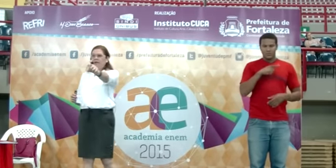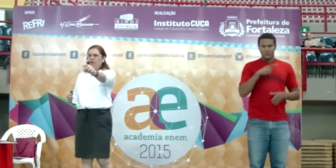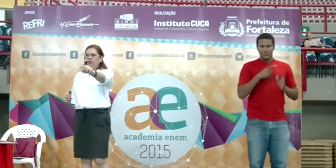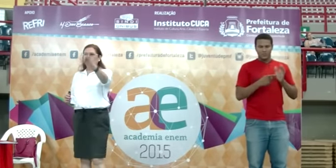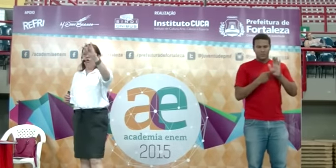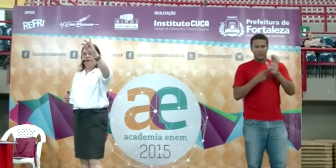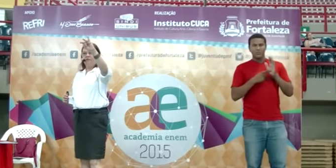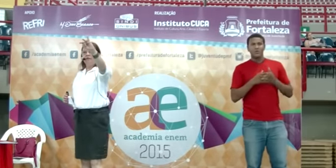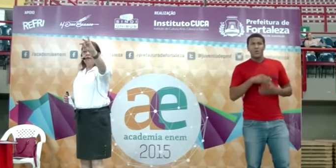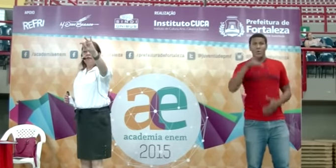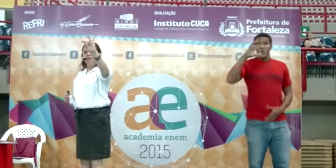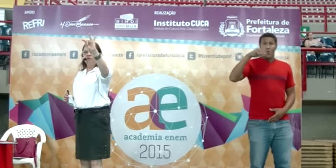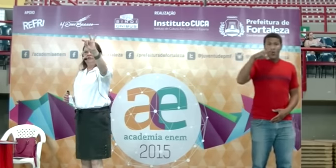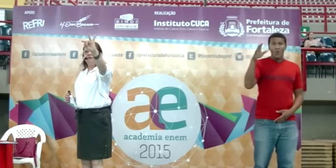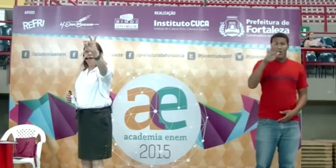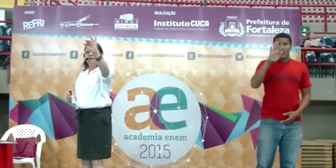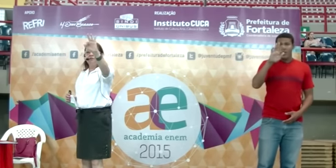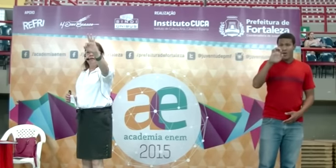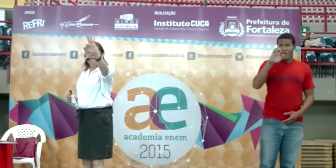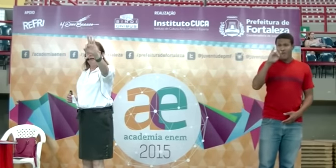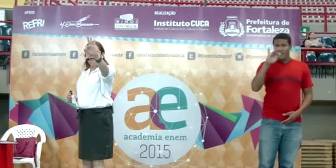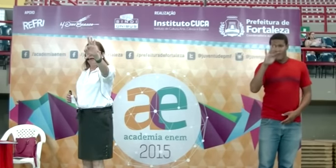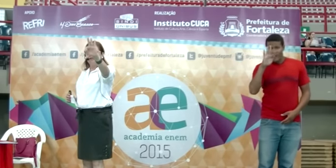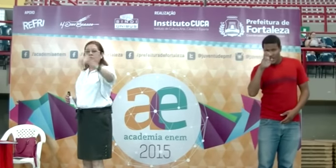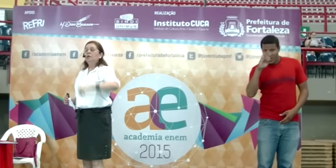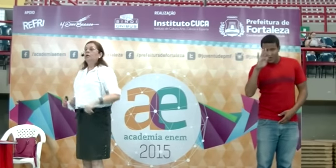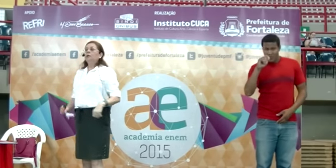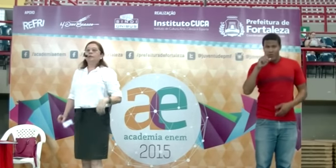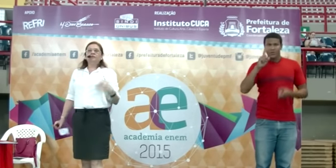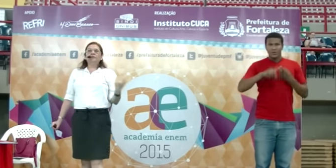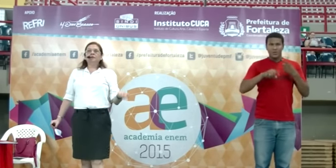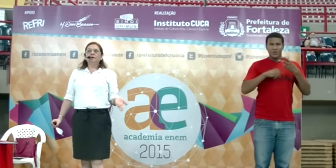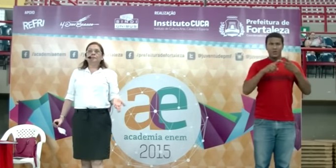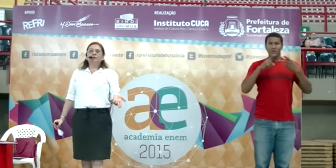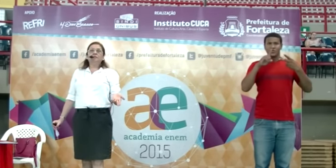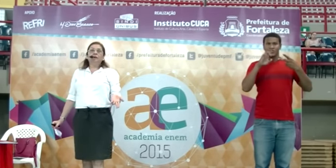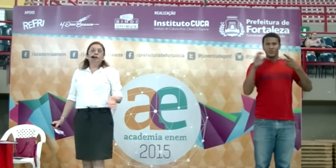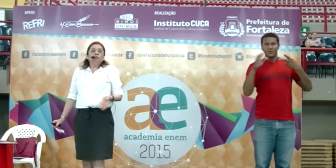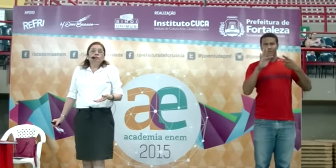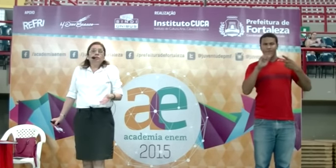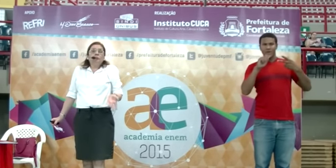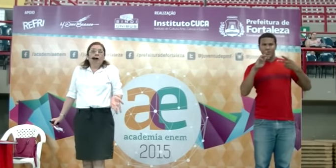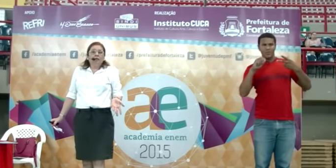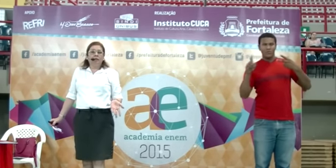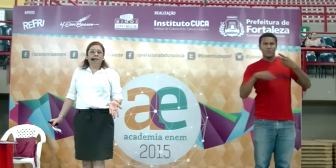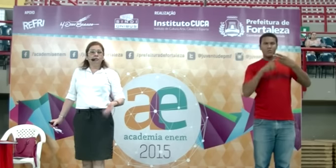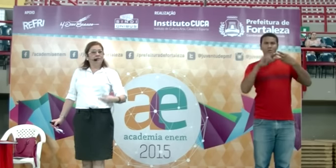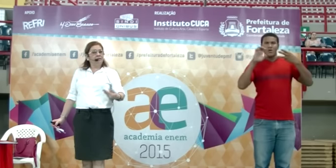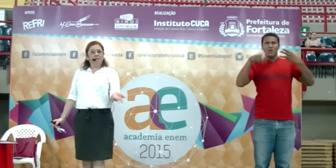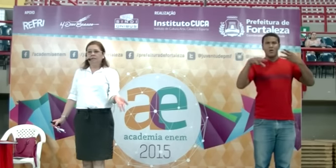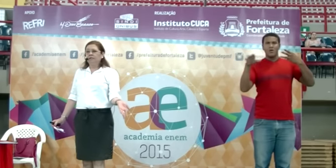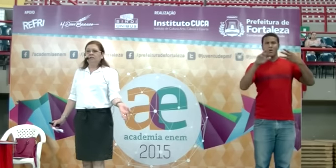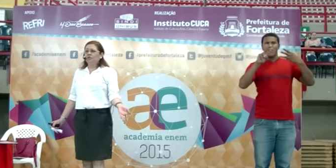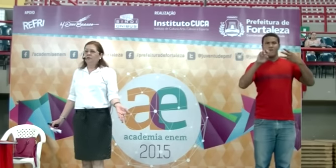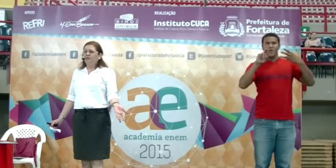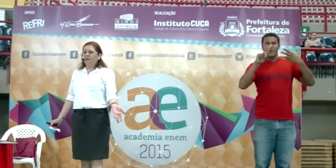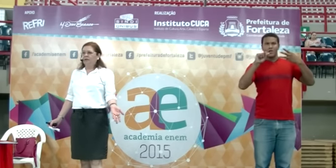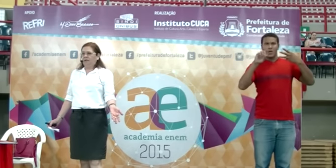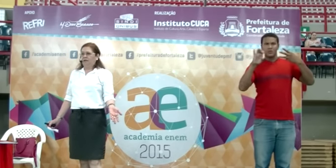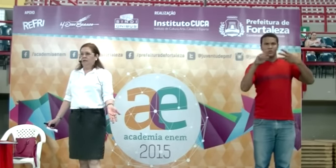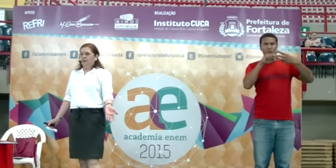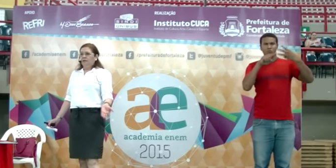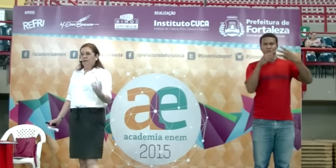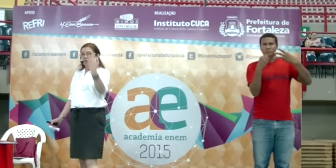eu já ensinei hoje. Com efeito, de fato e em verdade. Professora, pode ser outros? Podem. Eu estou facilitando